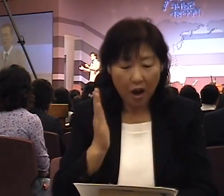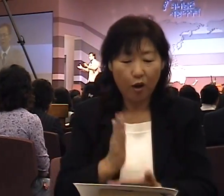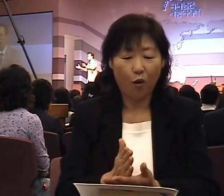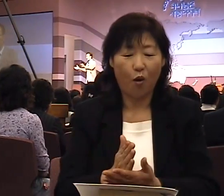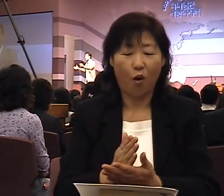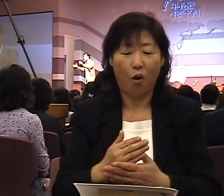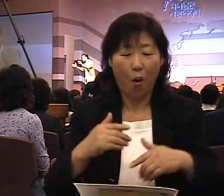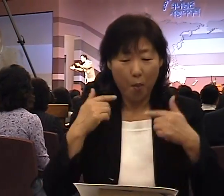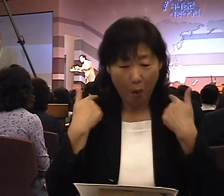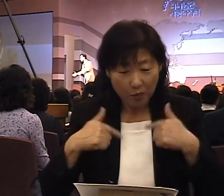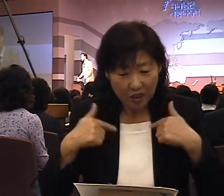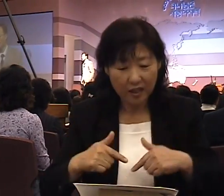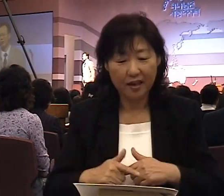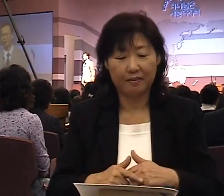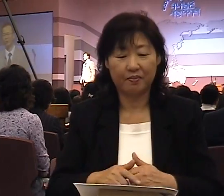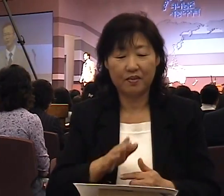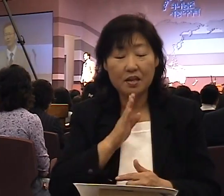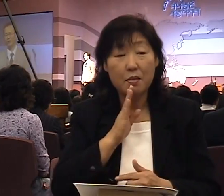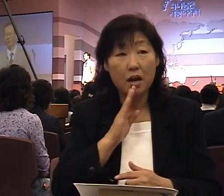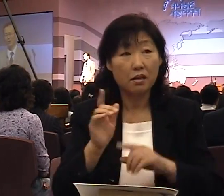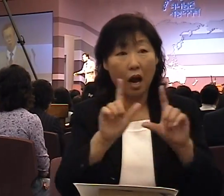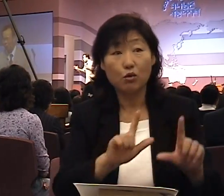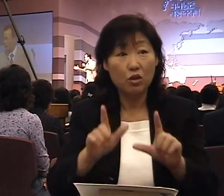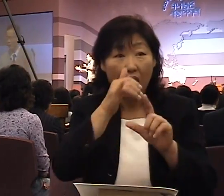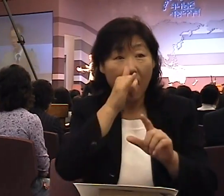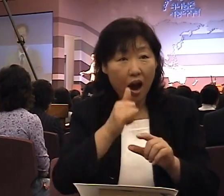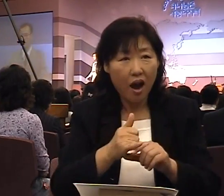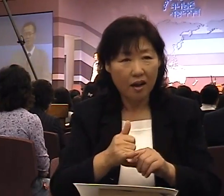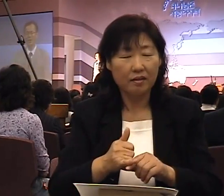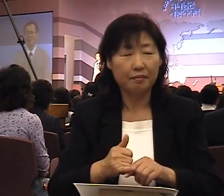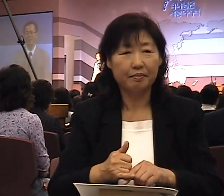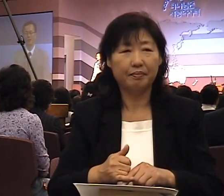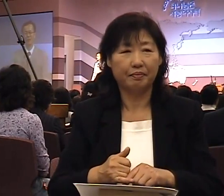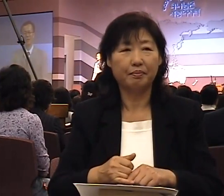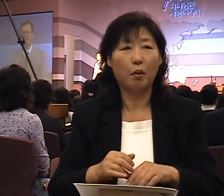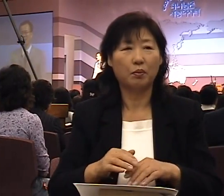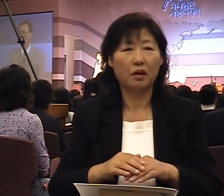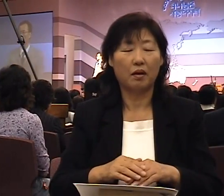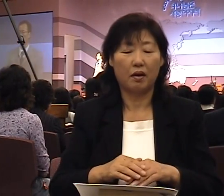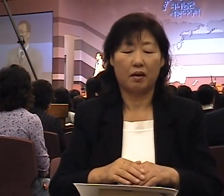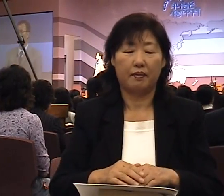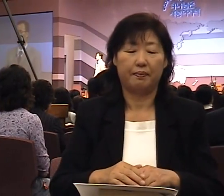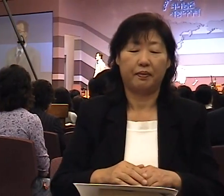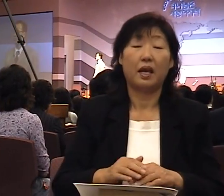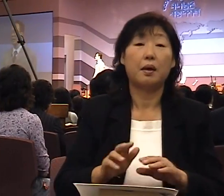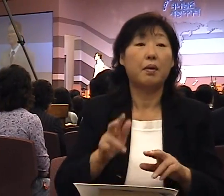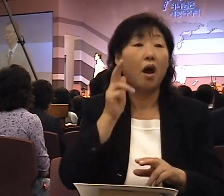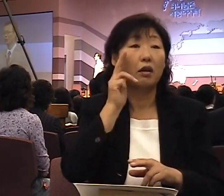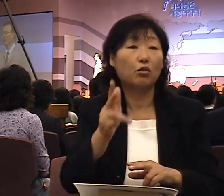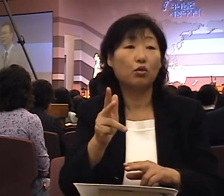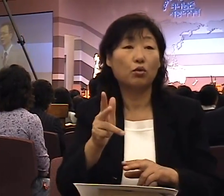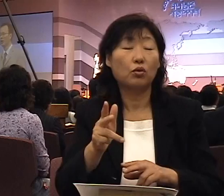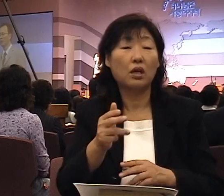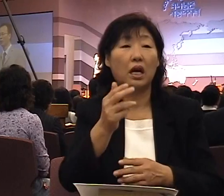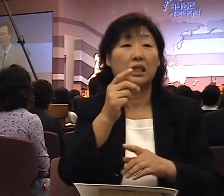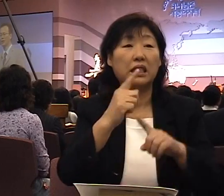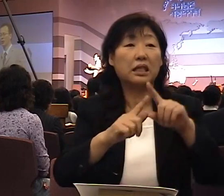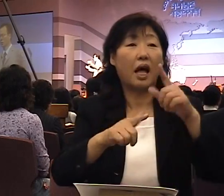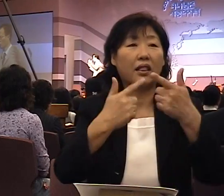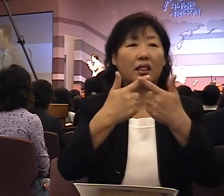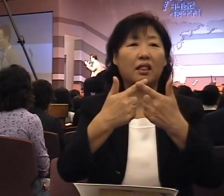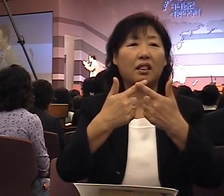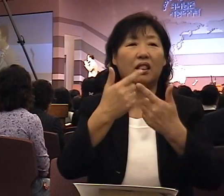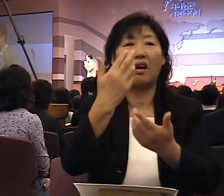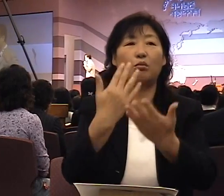범사에, 과연 이렇게 살 수 있나요? 아니, 정말 이렇게 살 수 있나요? 이번 한 주 정말 산불로 인하여